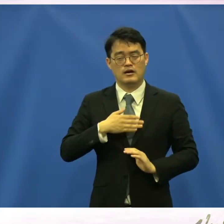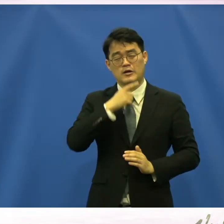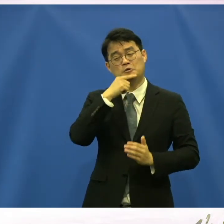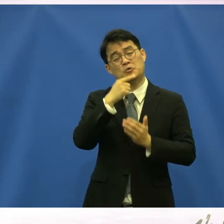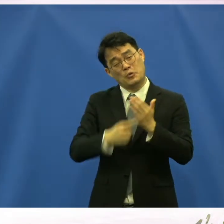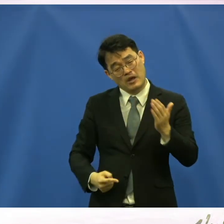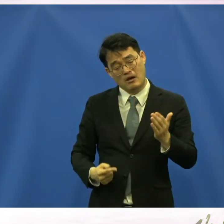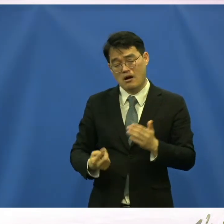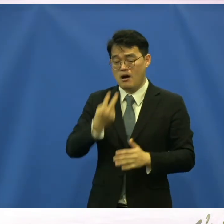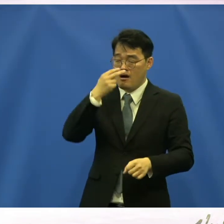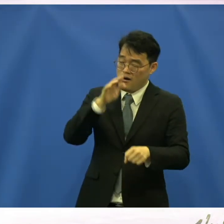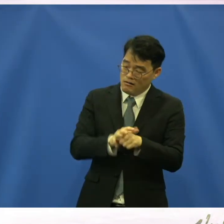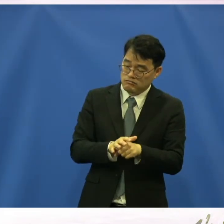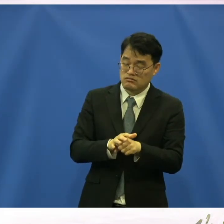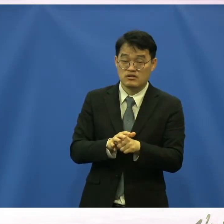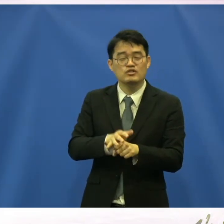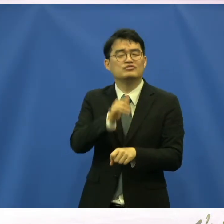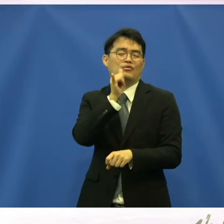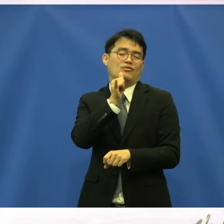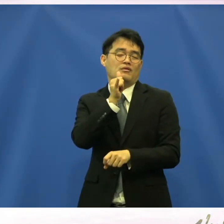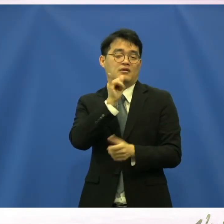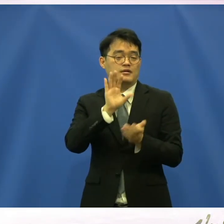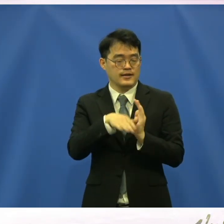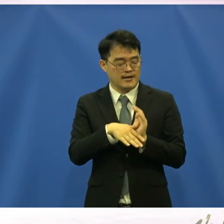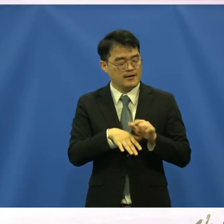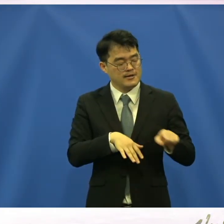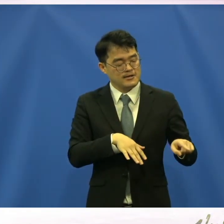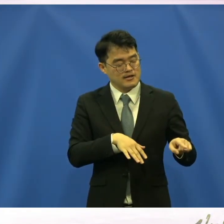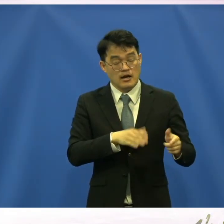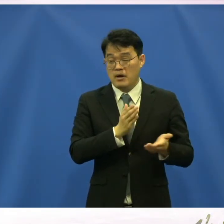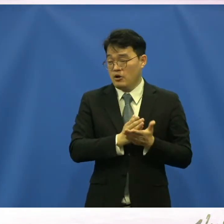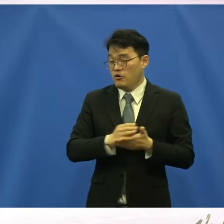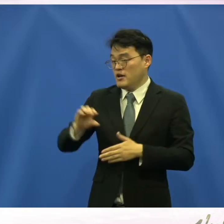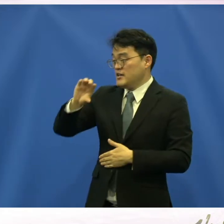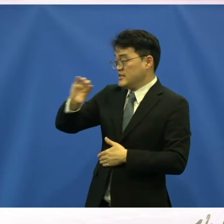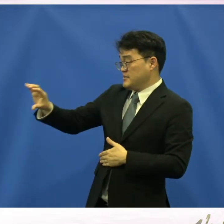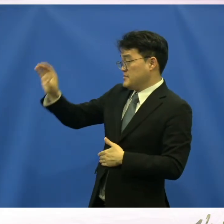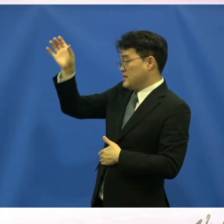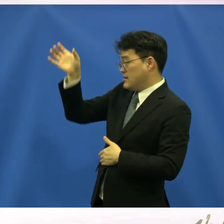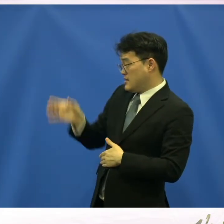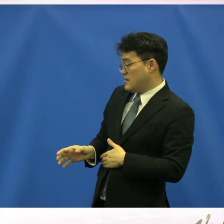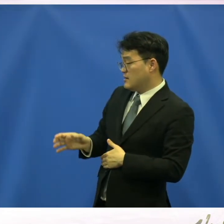때, 내가 억울할 때 십자가를 바라보고 나를 부인하세요.